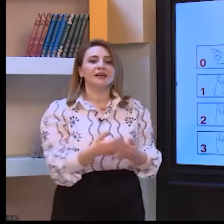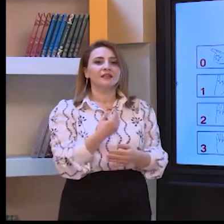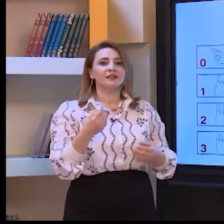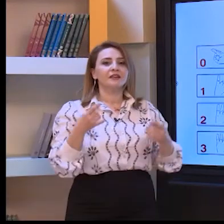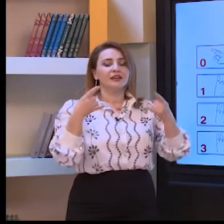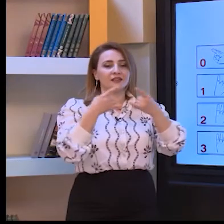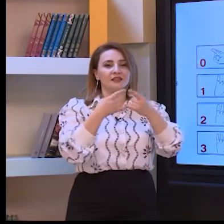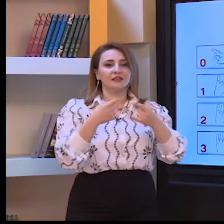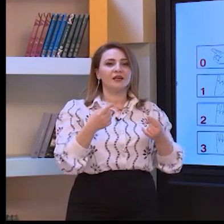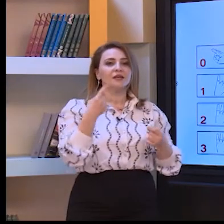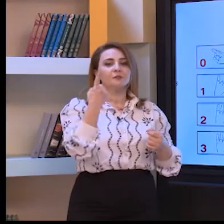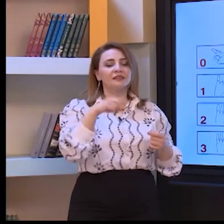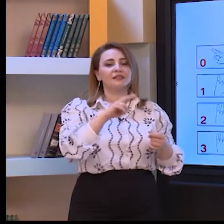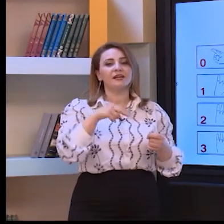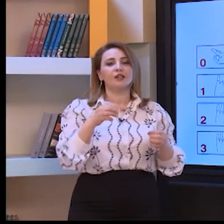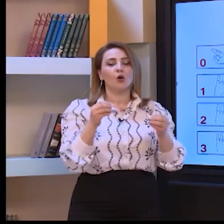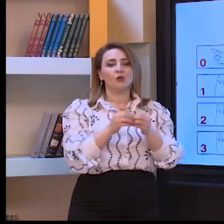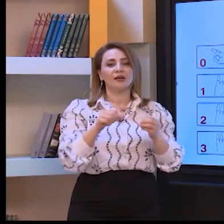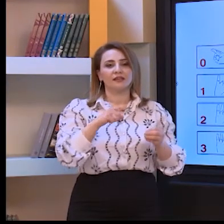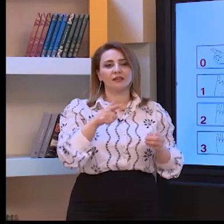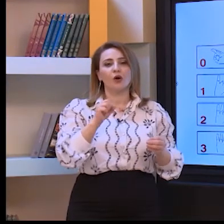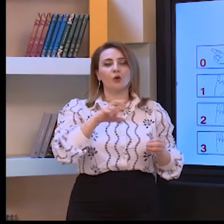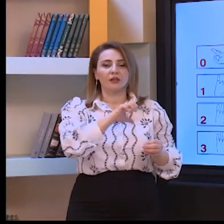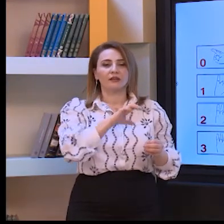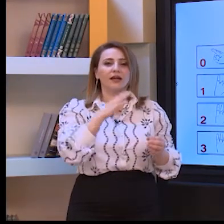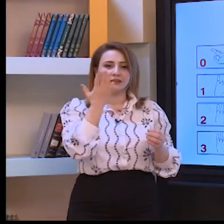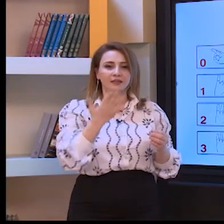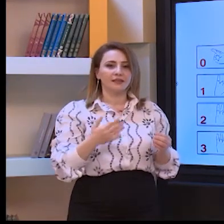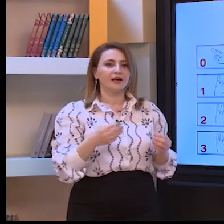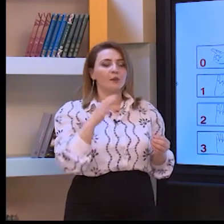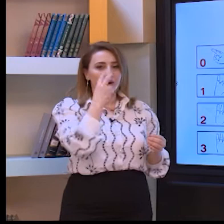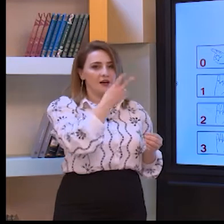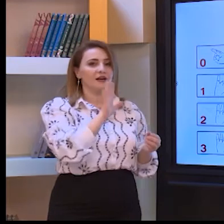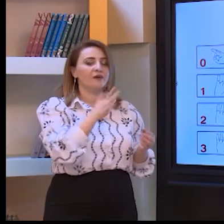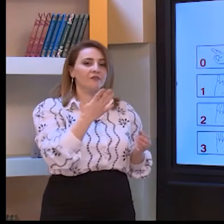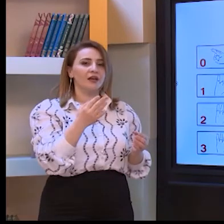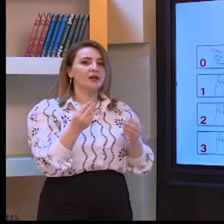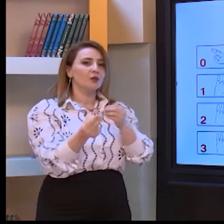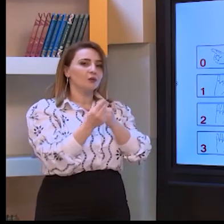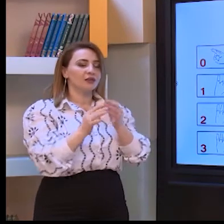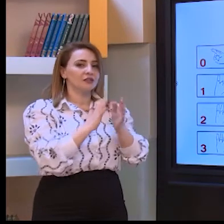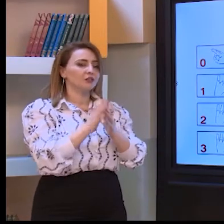Gəlin, ekranda 1-dən 10-a qədər olan ədədlərə baxaq və öyrənək.